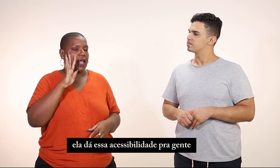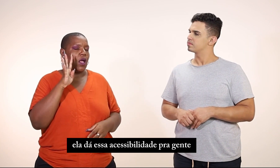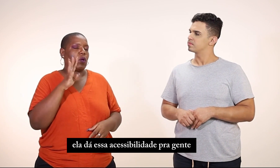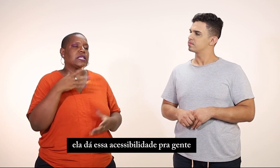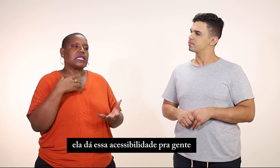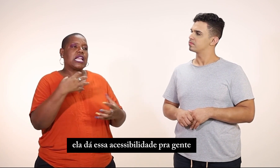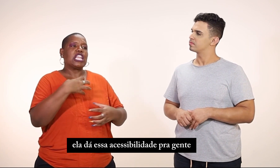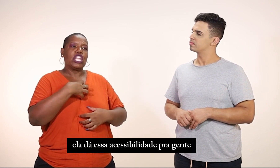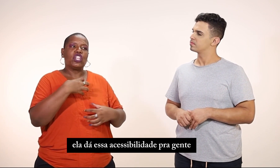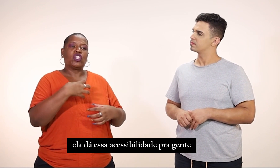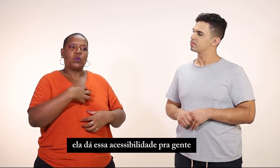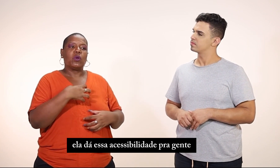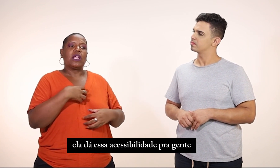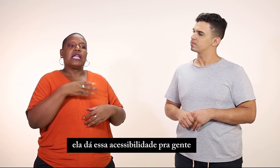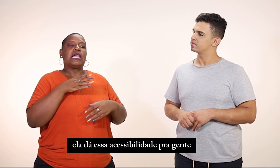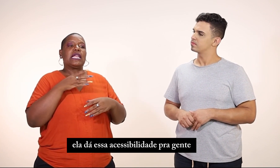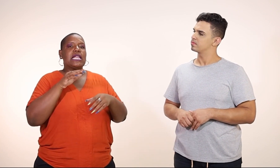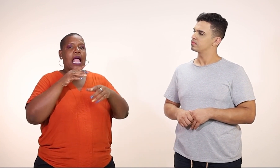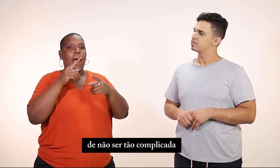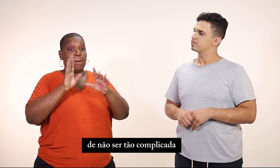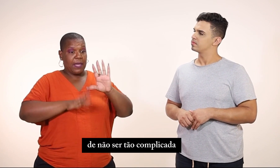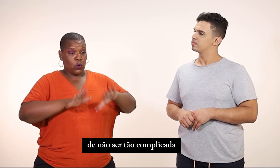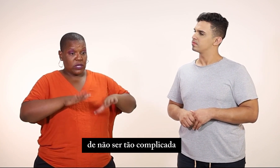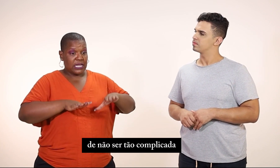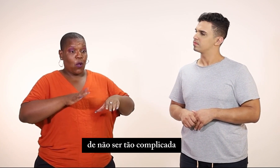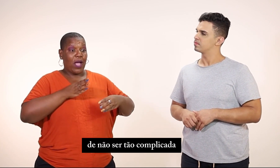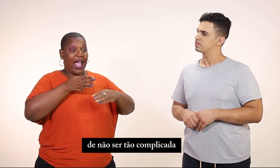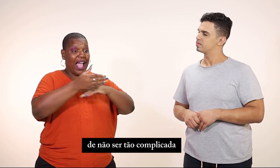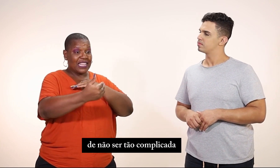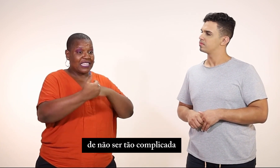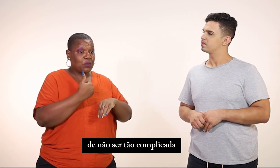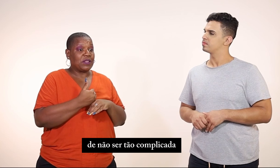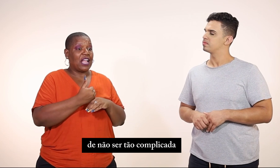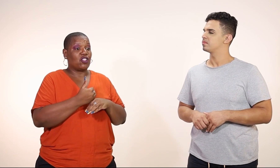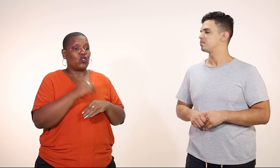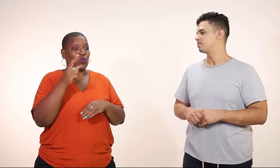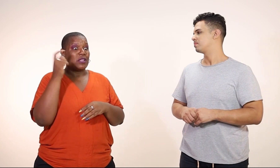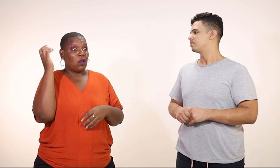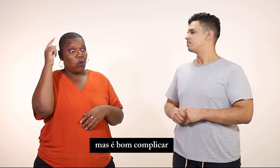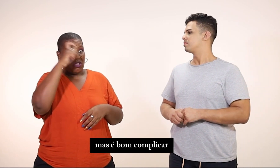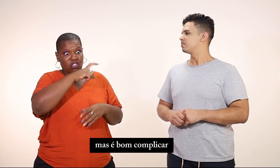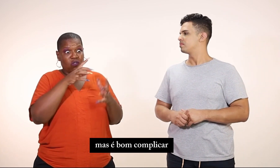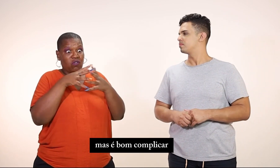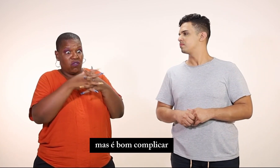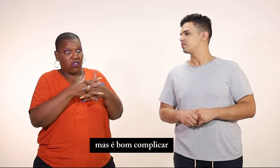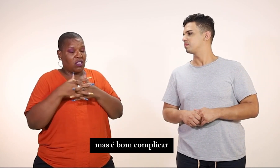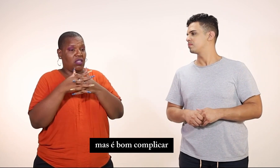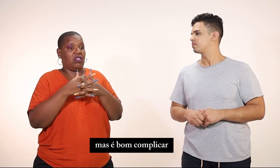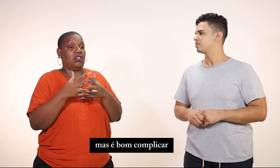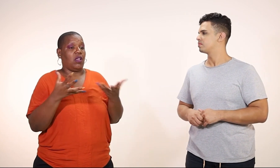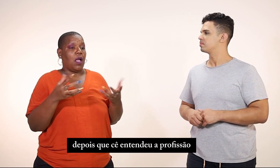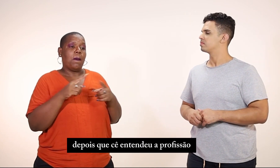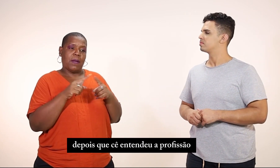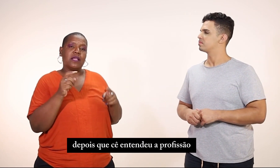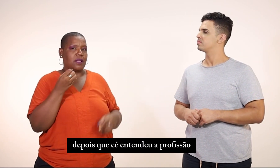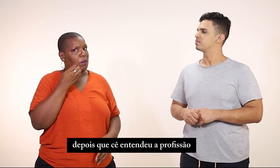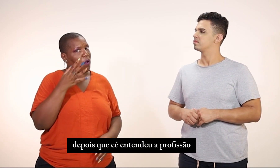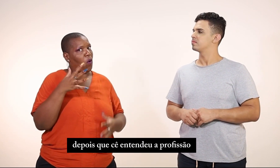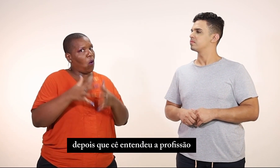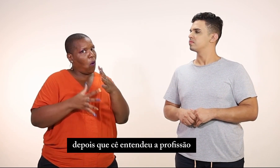essa acessibilidade pra gente de não ser tão complicada. Mas é bom complicar. Depois que você entendeu a